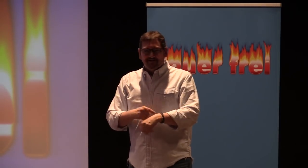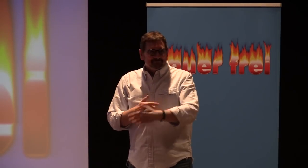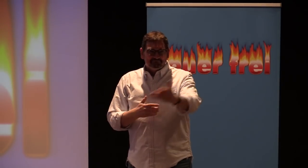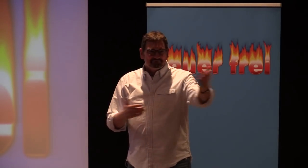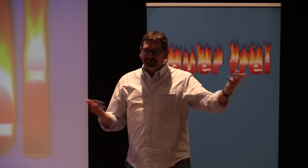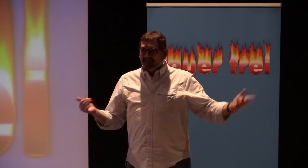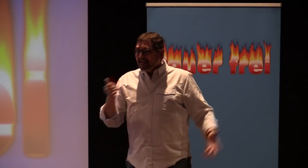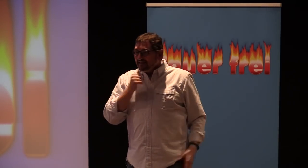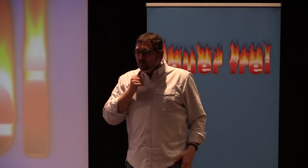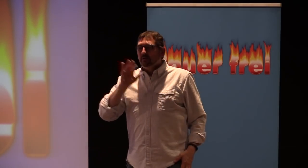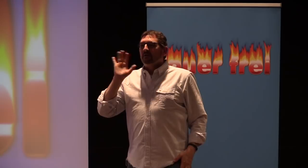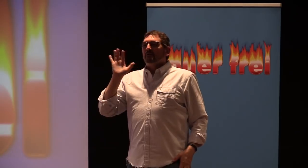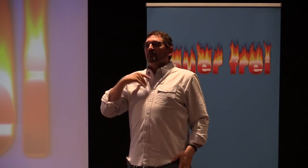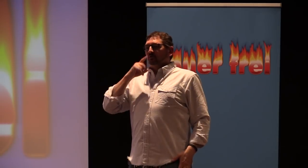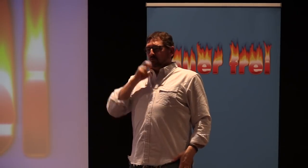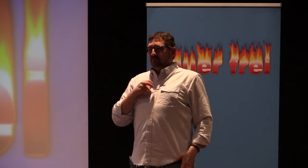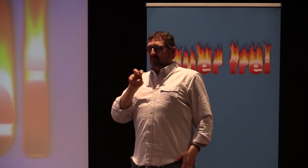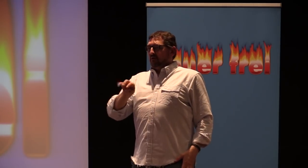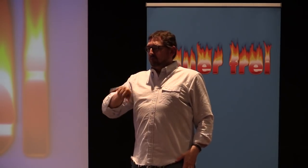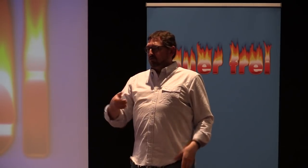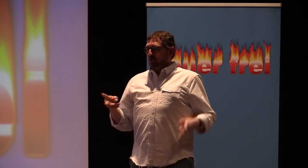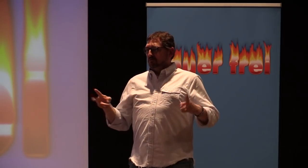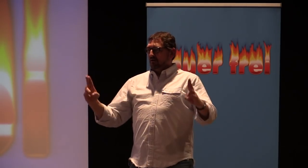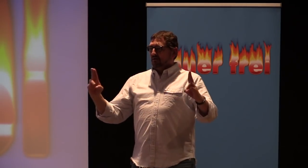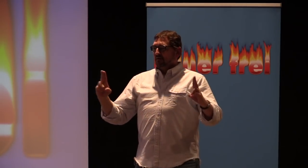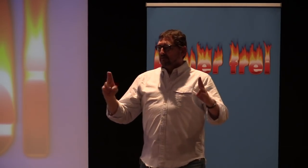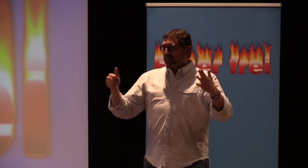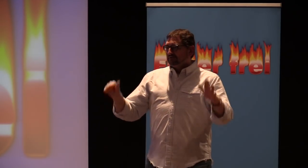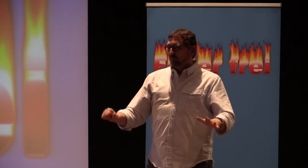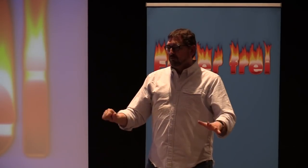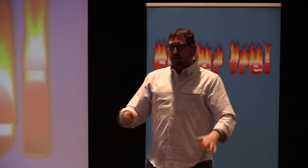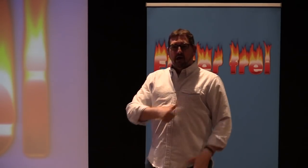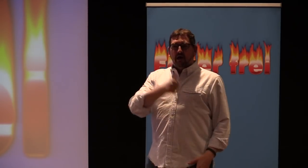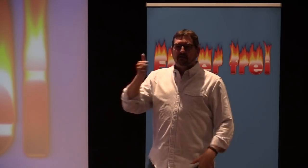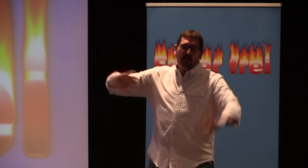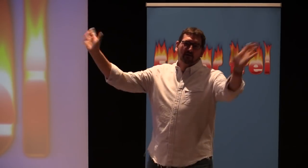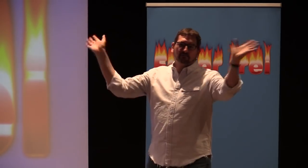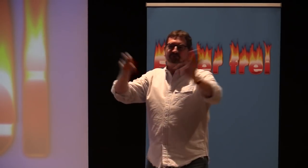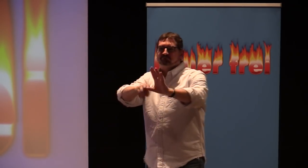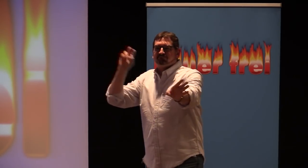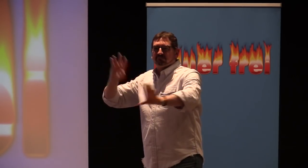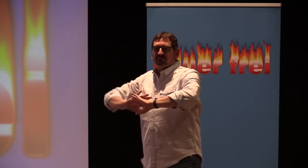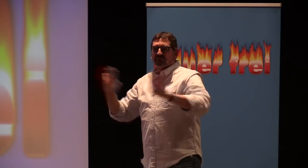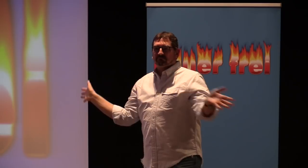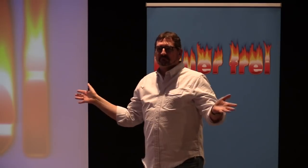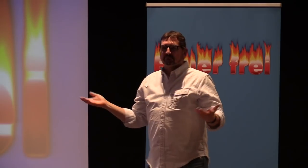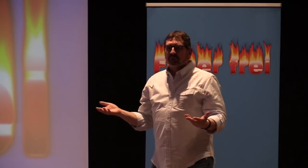ist so, dass, früher es so war, dass das Ehrenamt auch für längere Zeit bekleidet wurde, 3-4